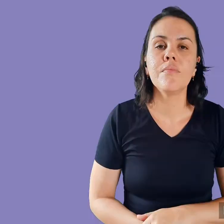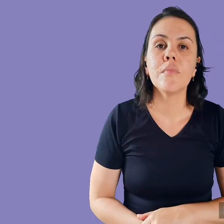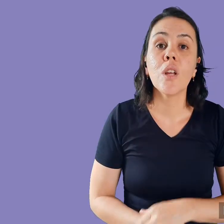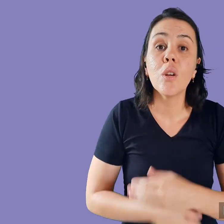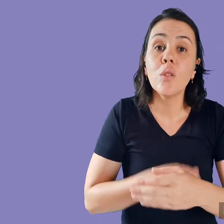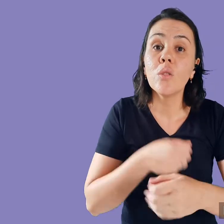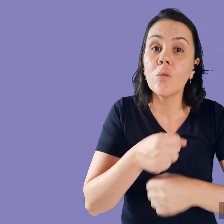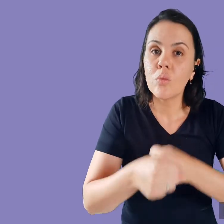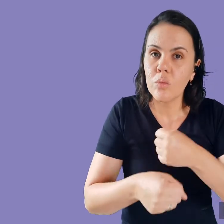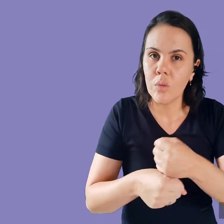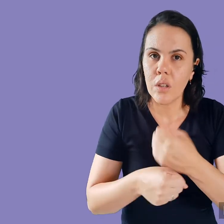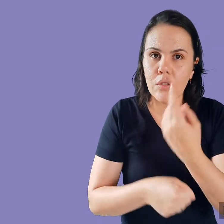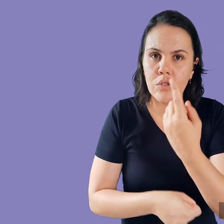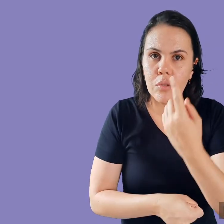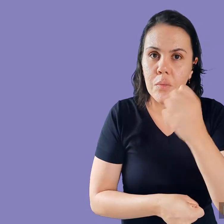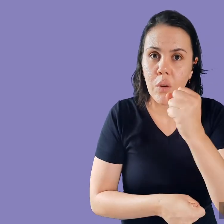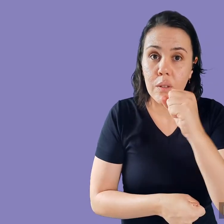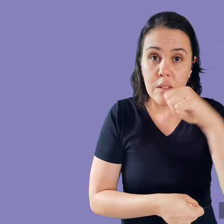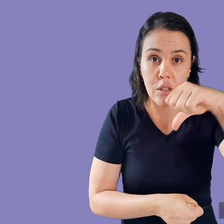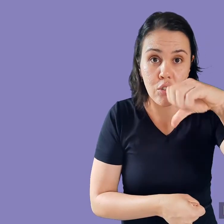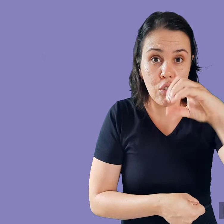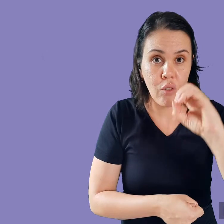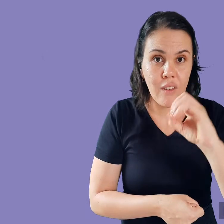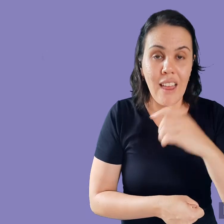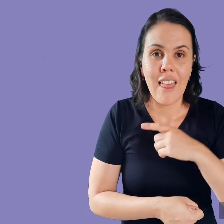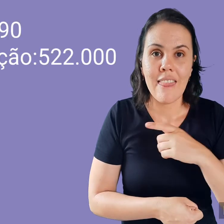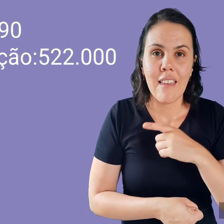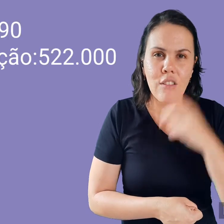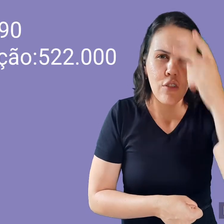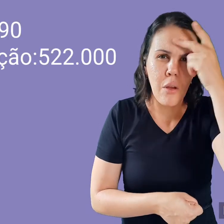No ano de 1890, a população